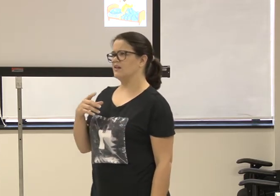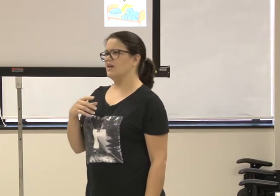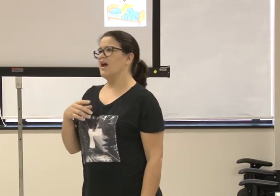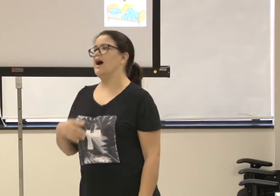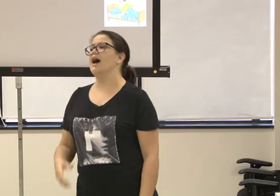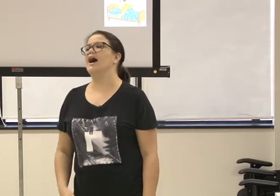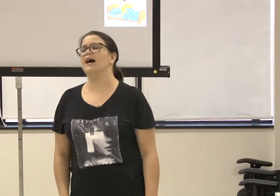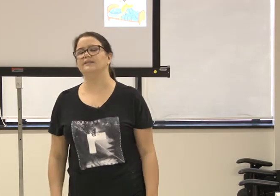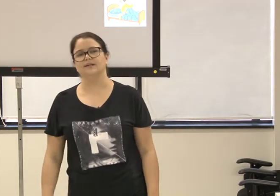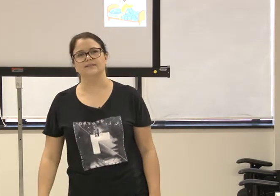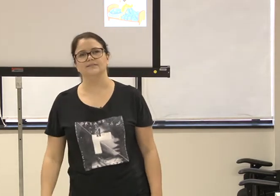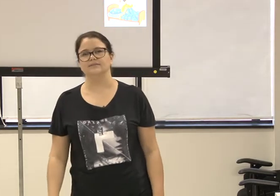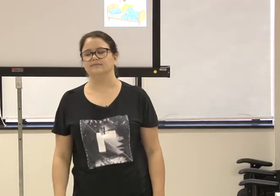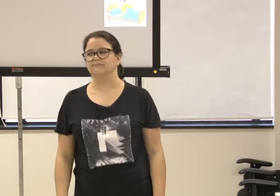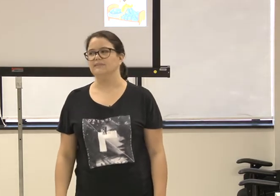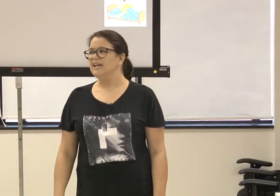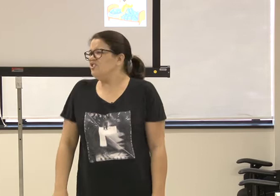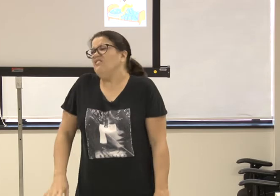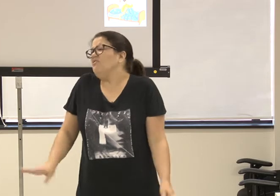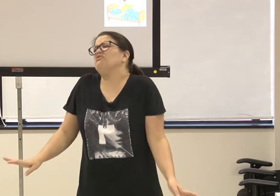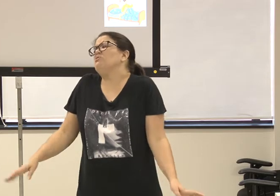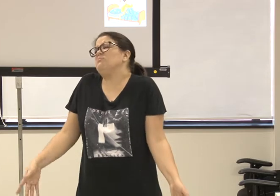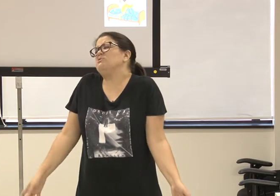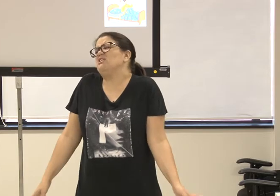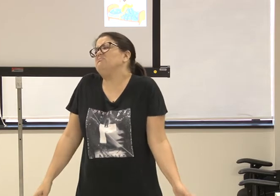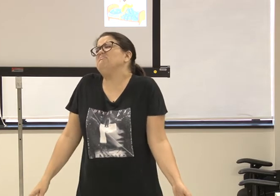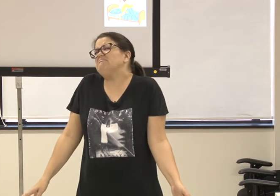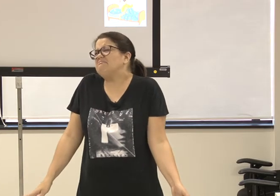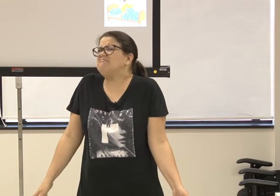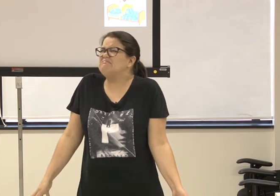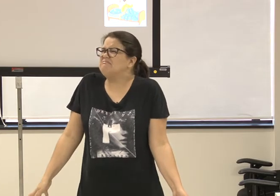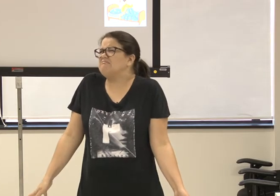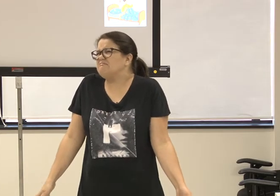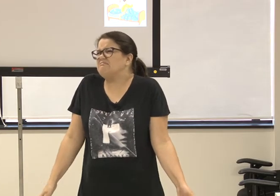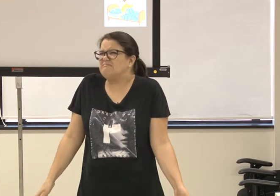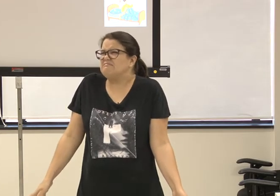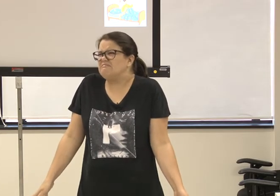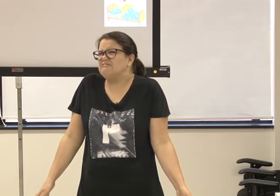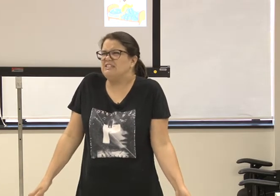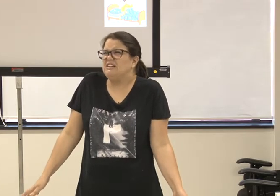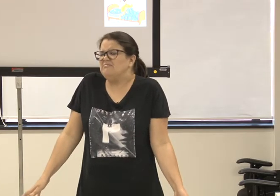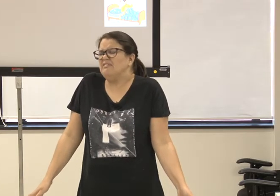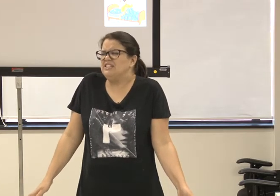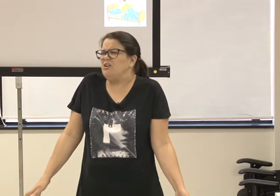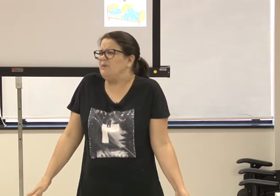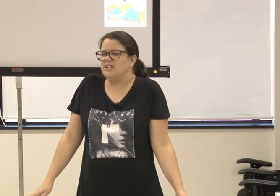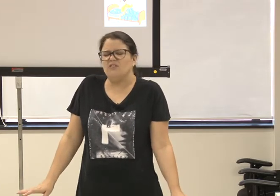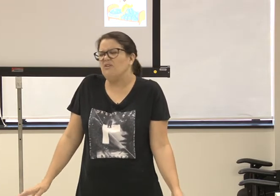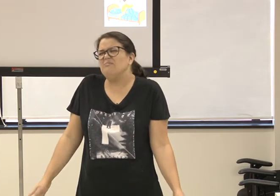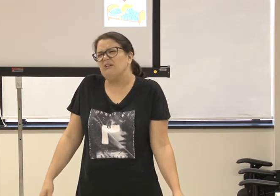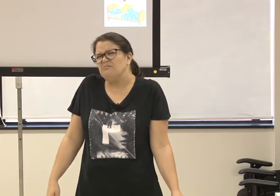Ah, tá. Eu assisto online. Não, foi um episódio... Não fala. Mais ou menos. Não, foi